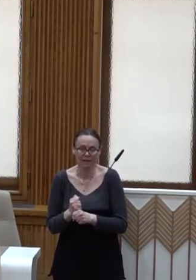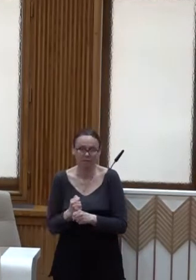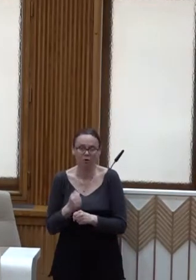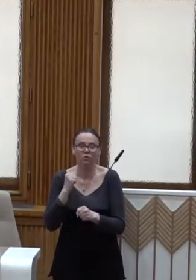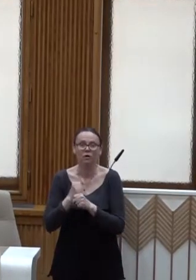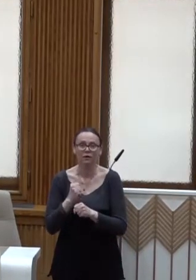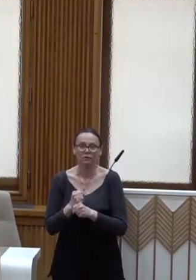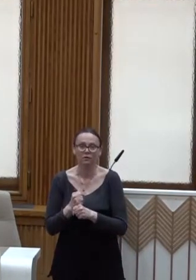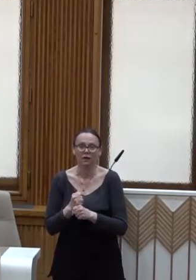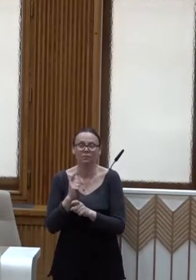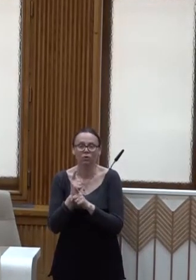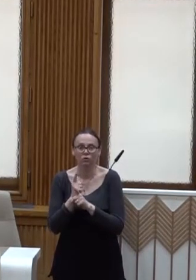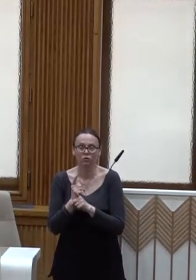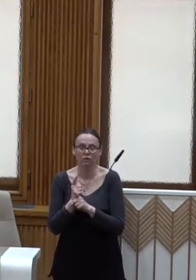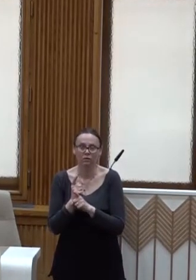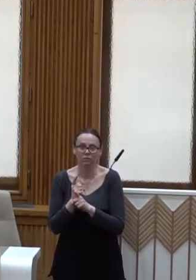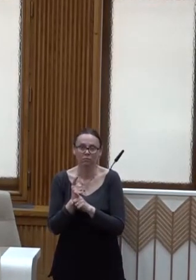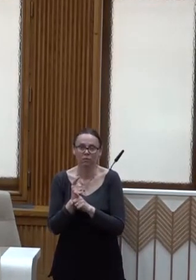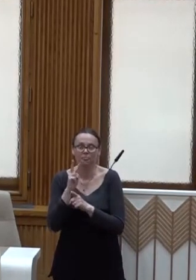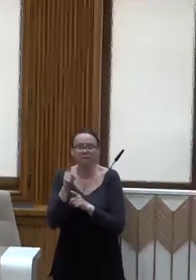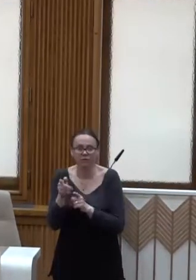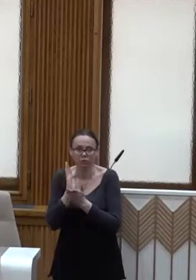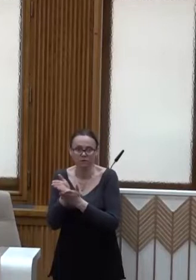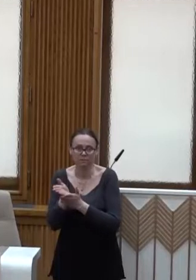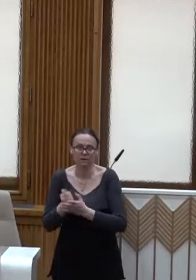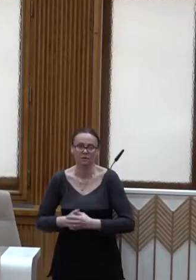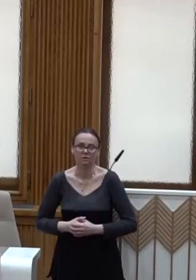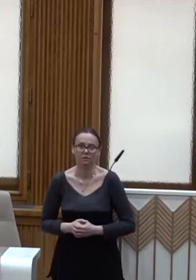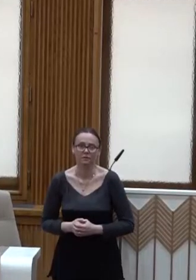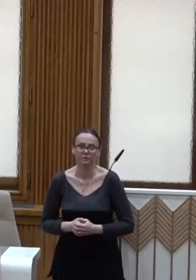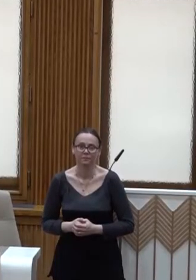delamo tudi v tej smeri.